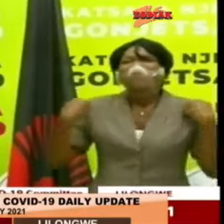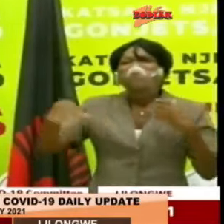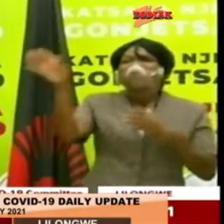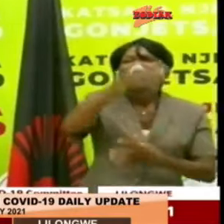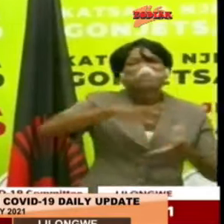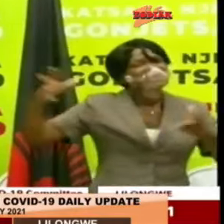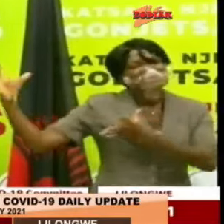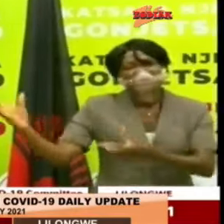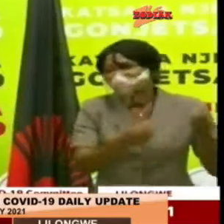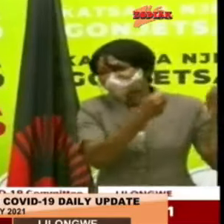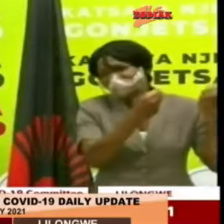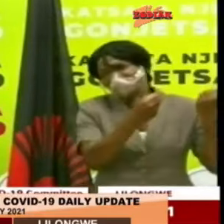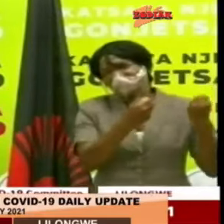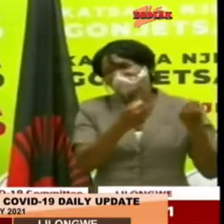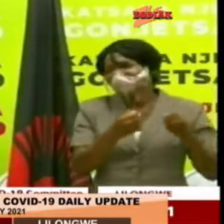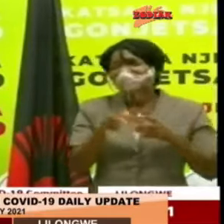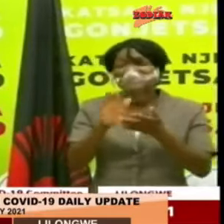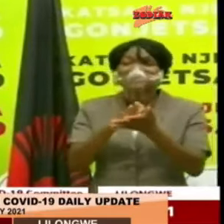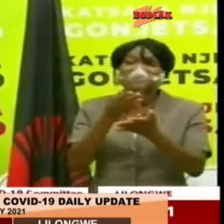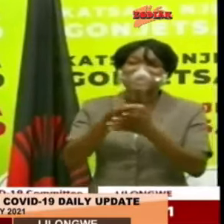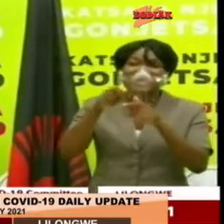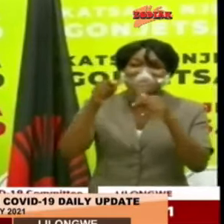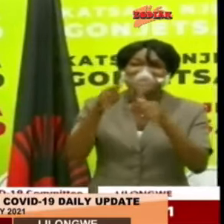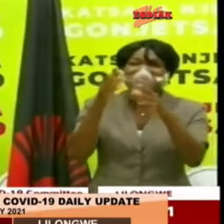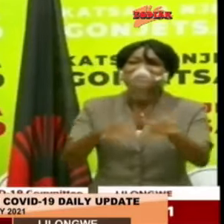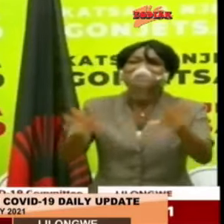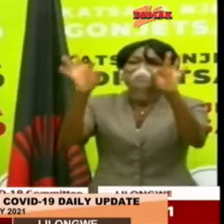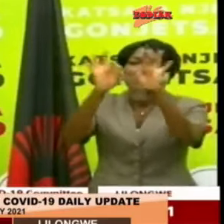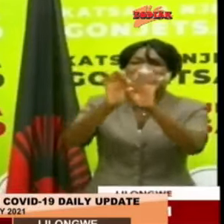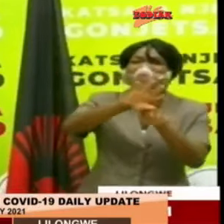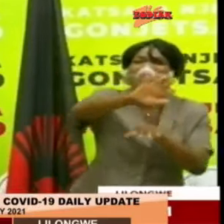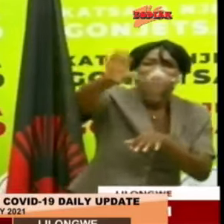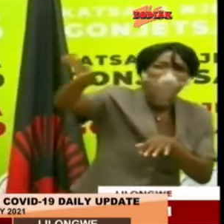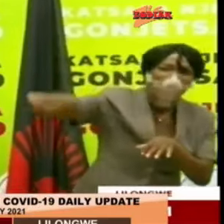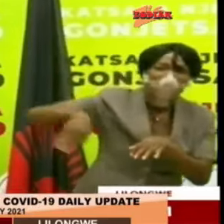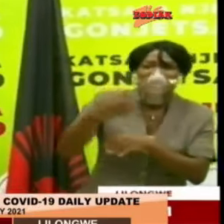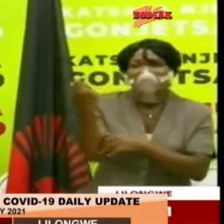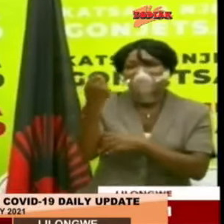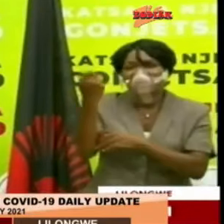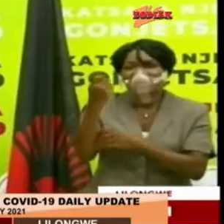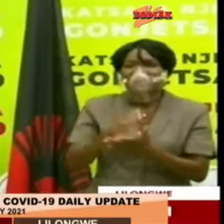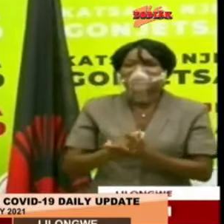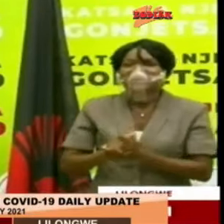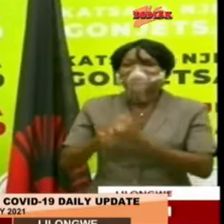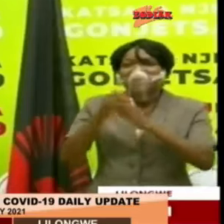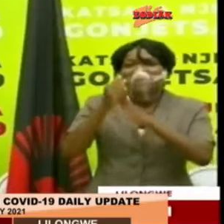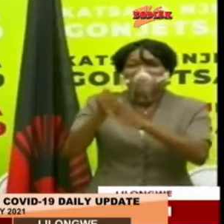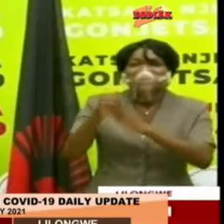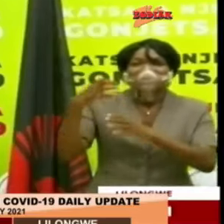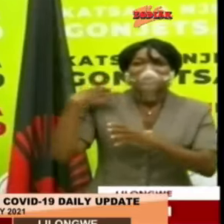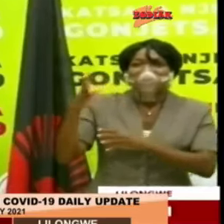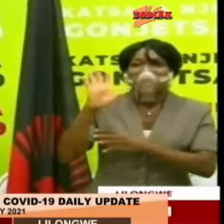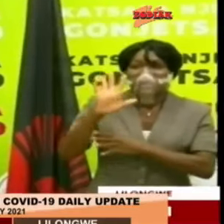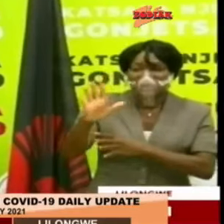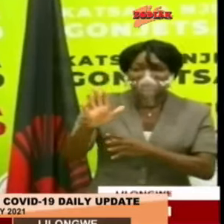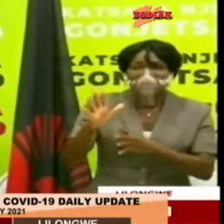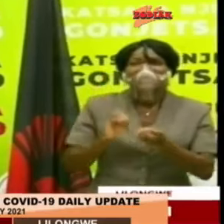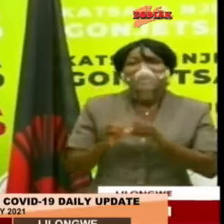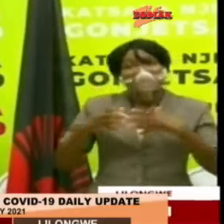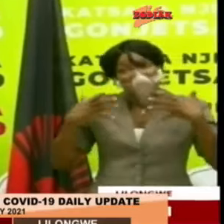chifukwa chake zofunika kuti ife tonse ngati Malawi motsogozedwa ndi boma lanu kuti titani kuti